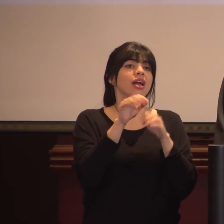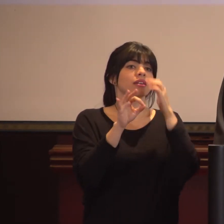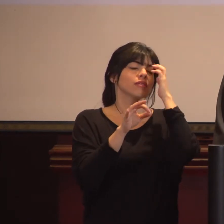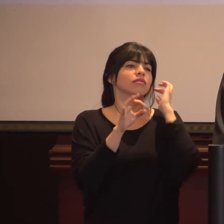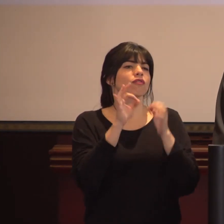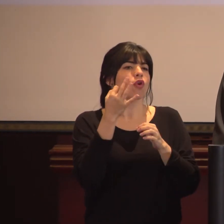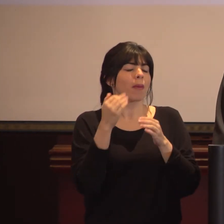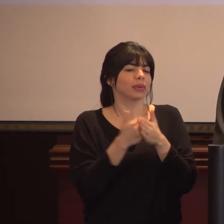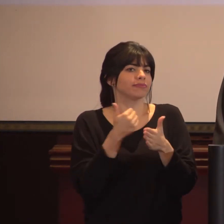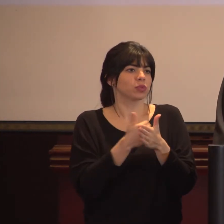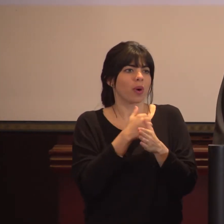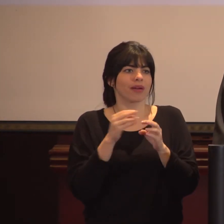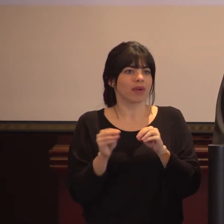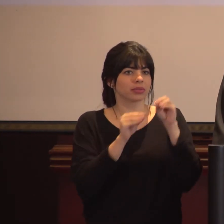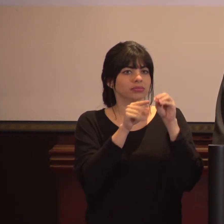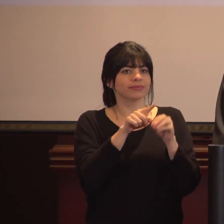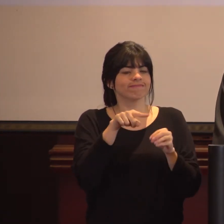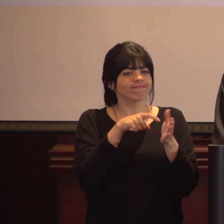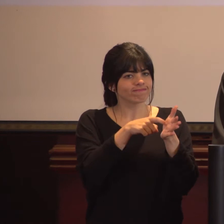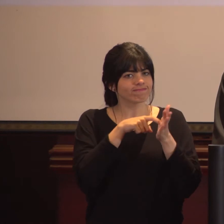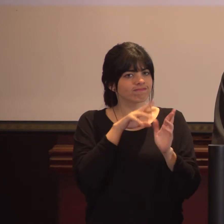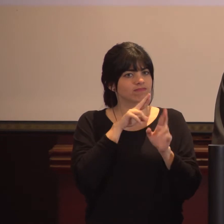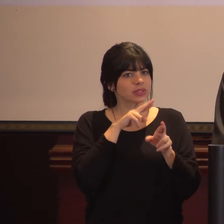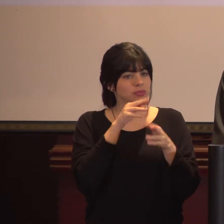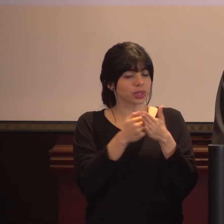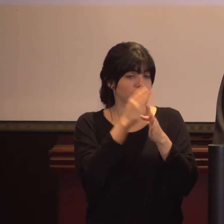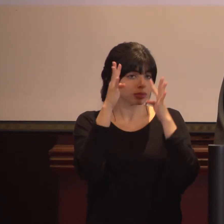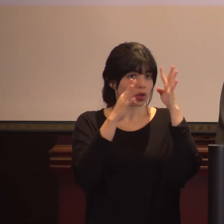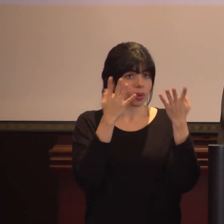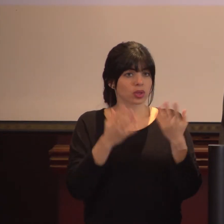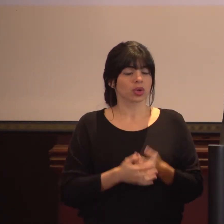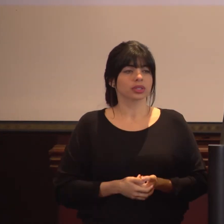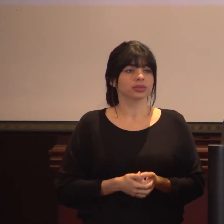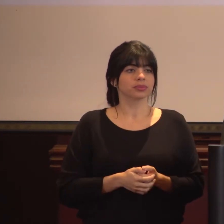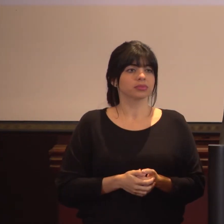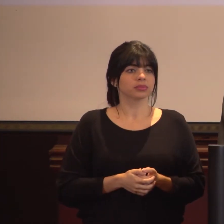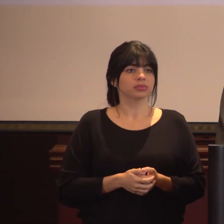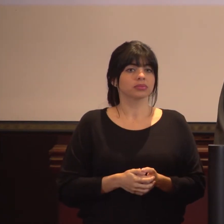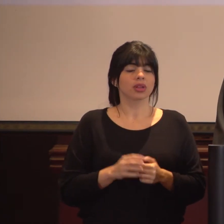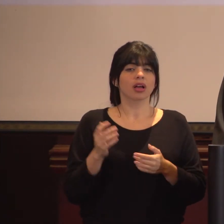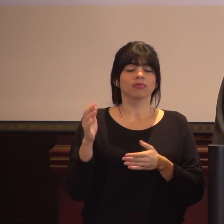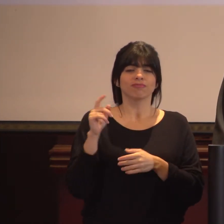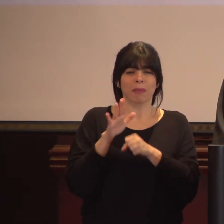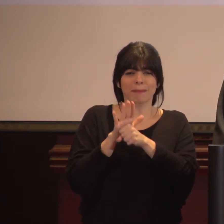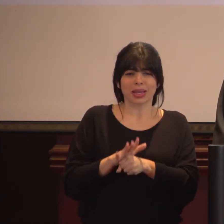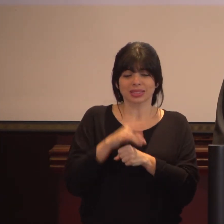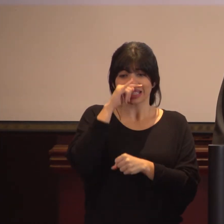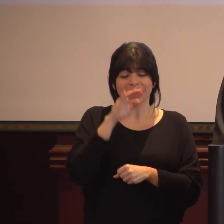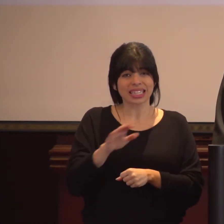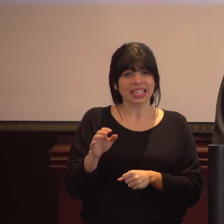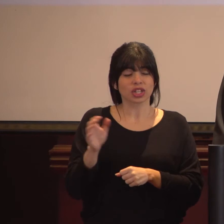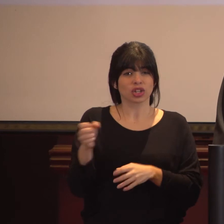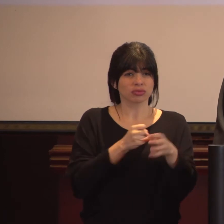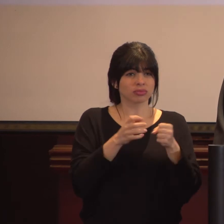relativamente nuevas que requieren respuestas innovadoras el reclutamiento forzoso de niñas